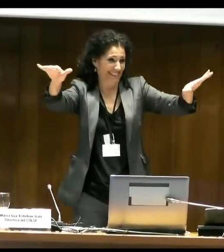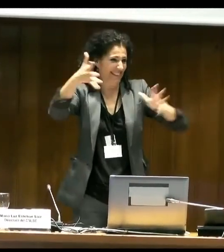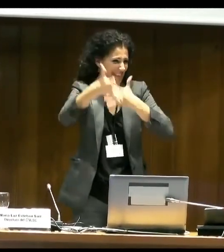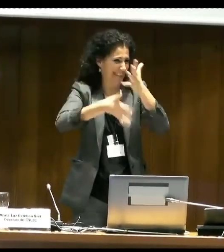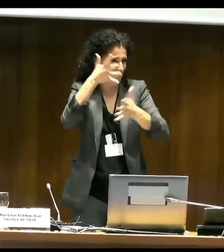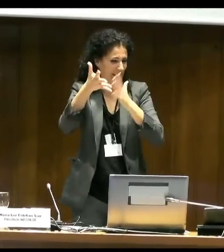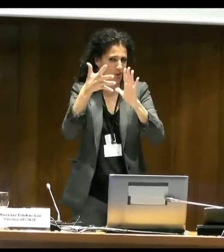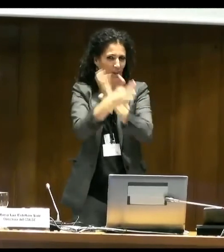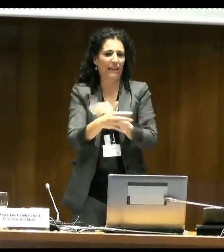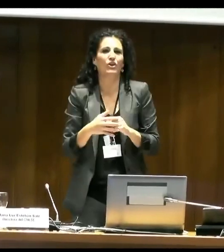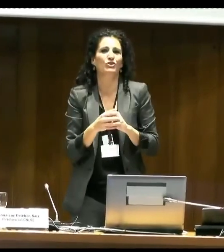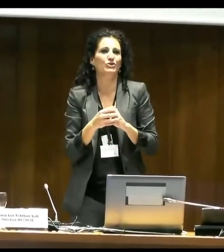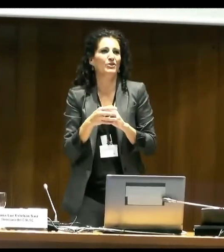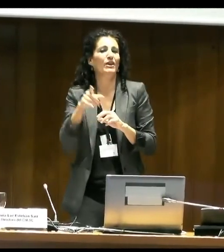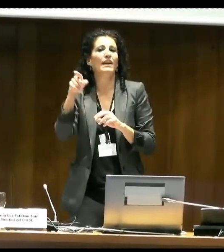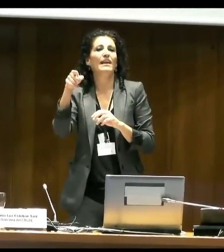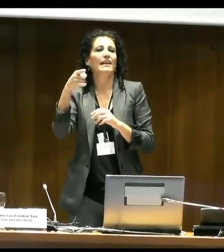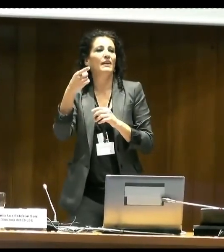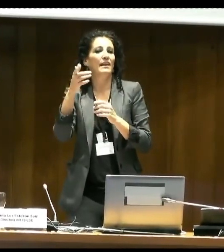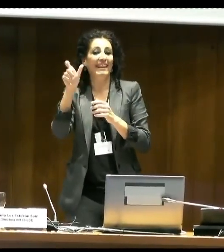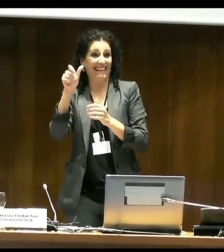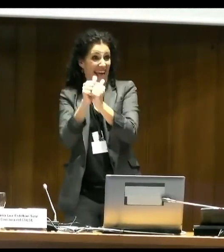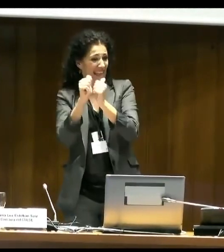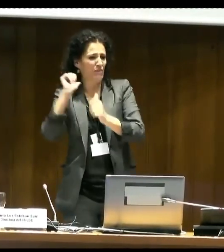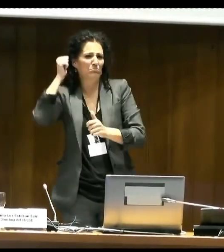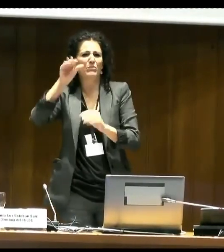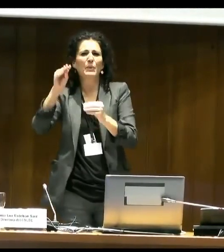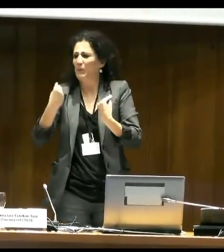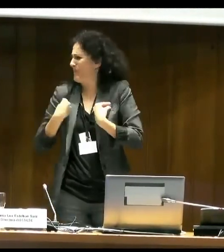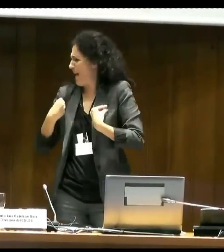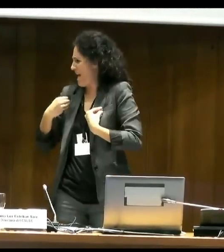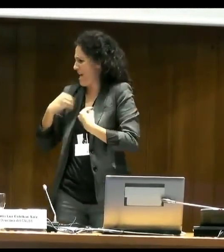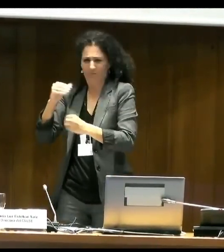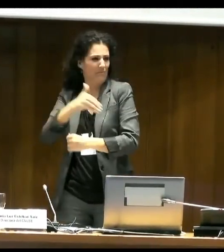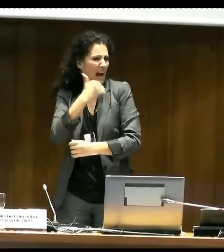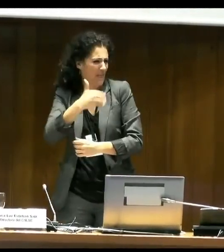Las palabras vuelan, los signos son eternos.